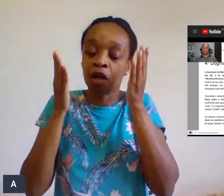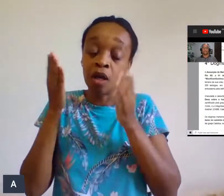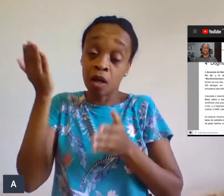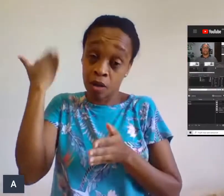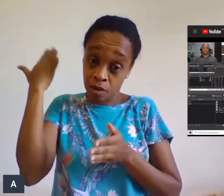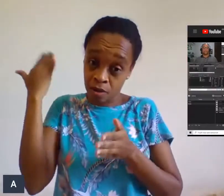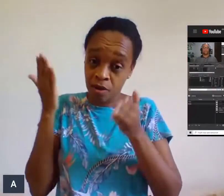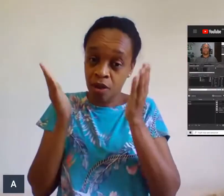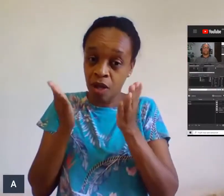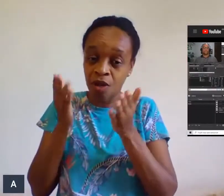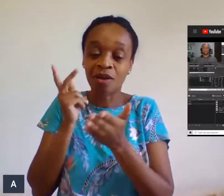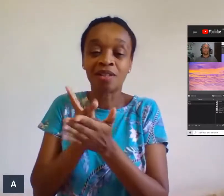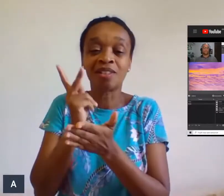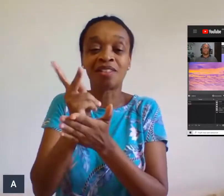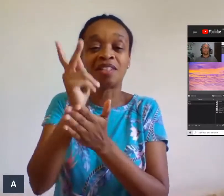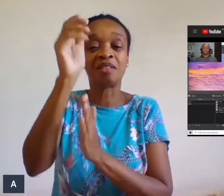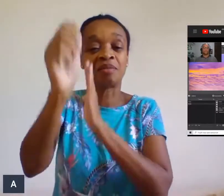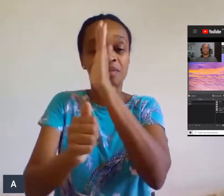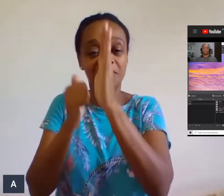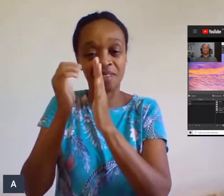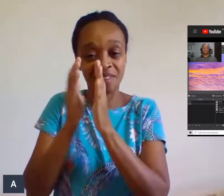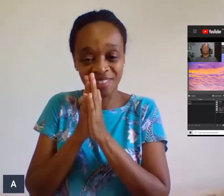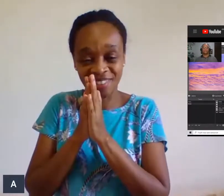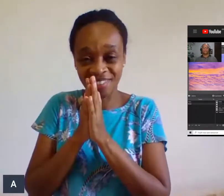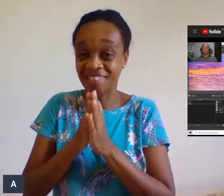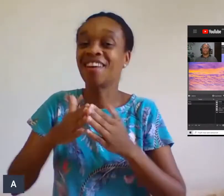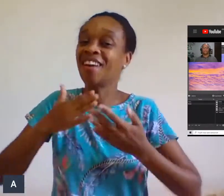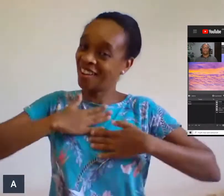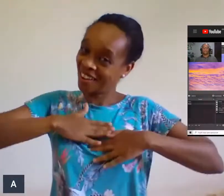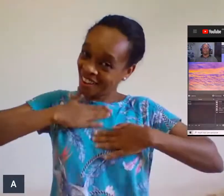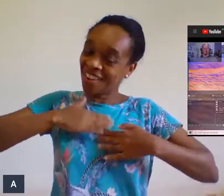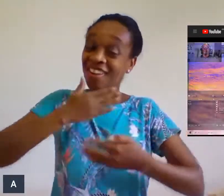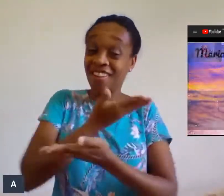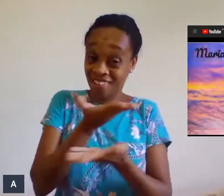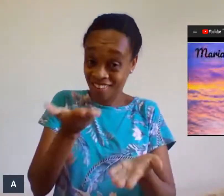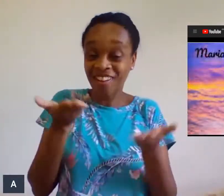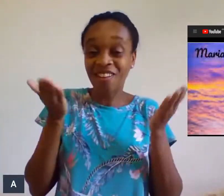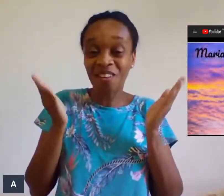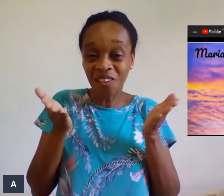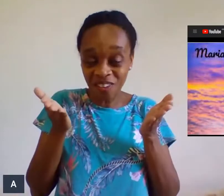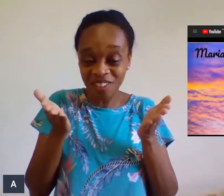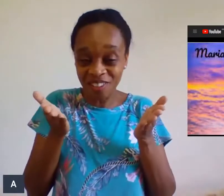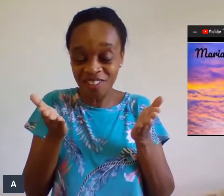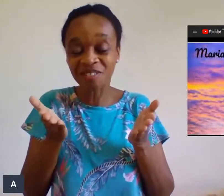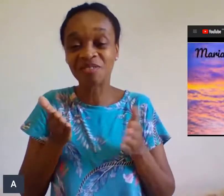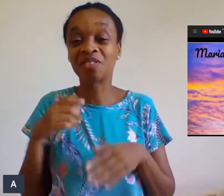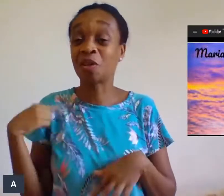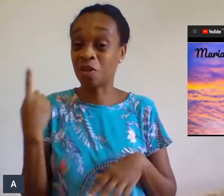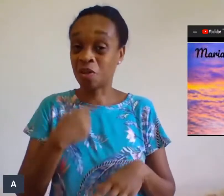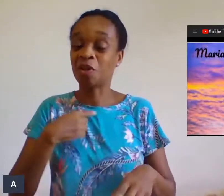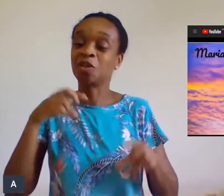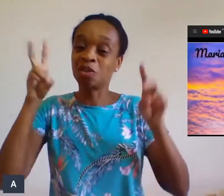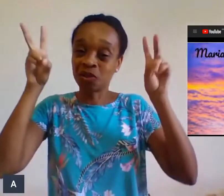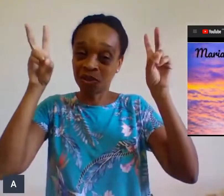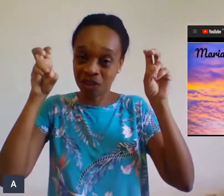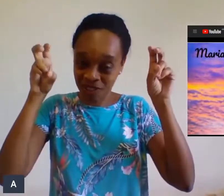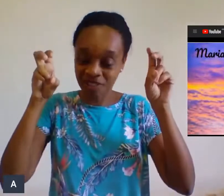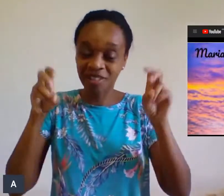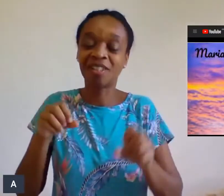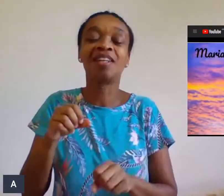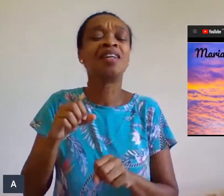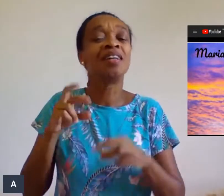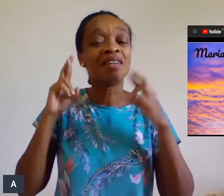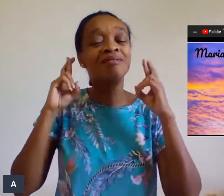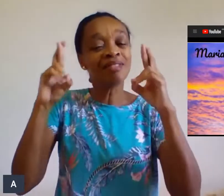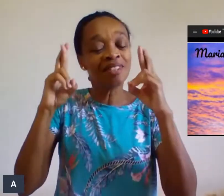Amém. Espero que você tenha gostado hoje do nosso tema. Espero que você, de